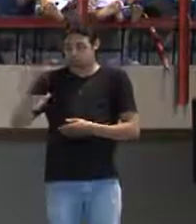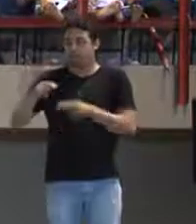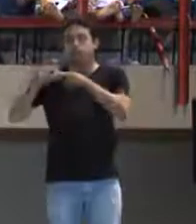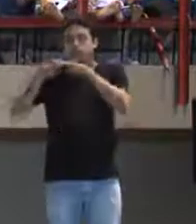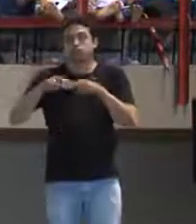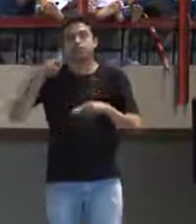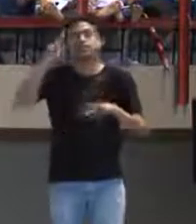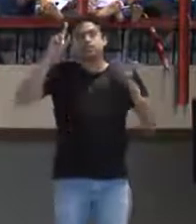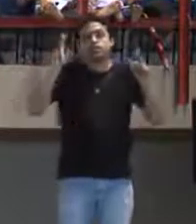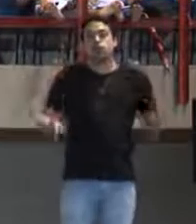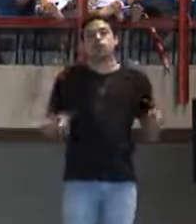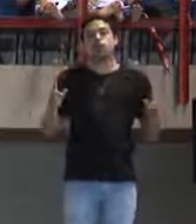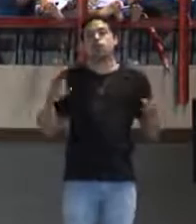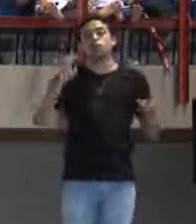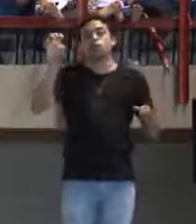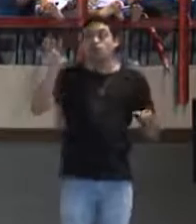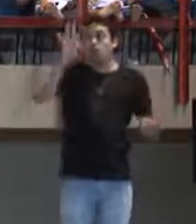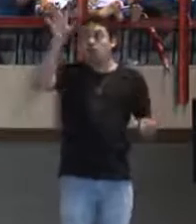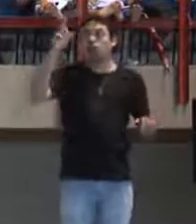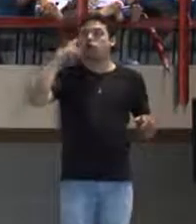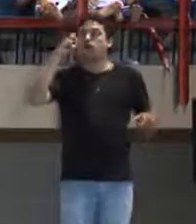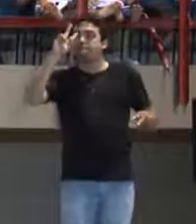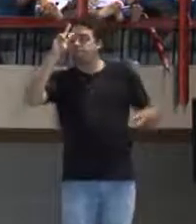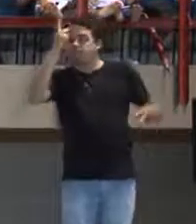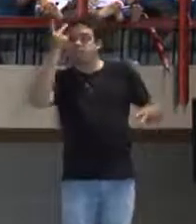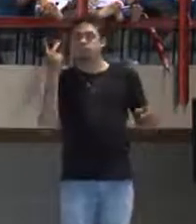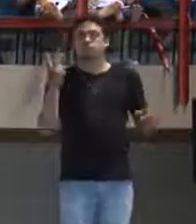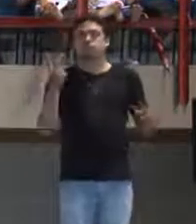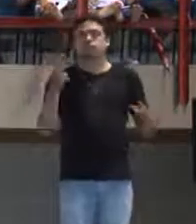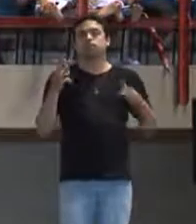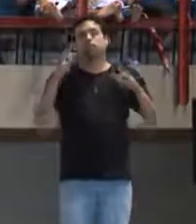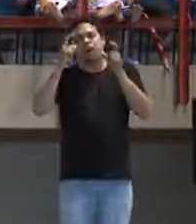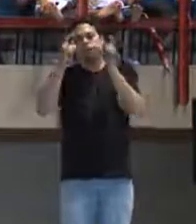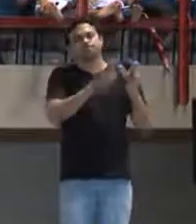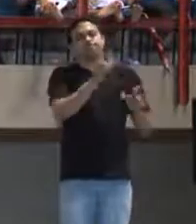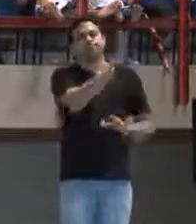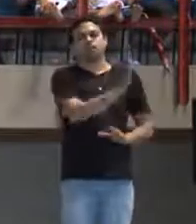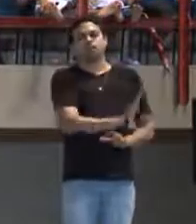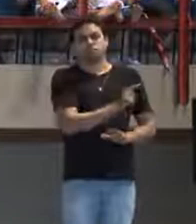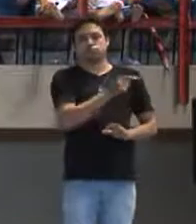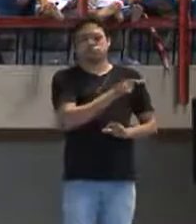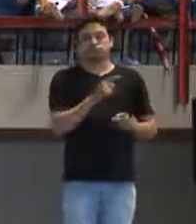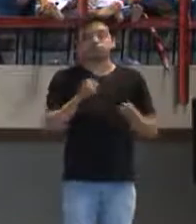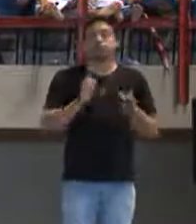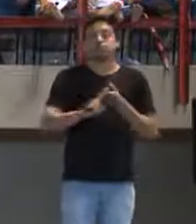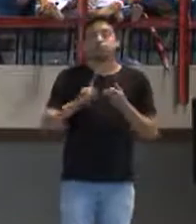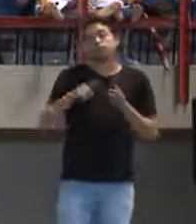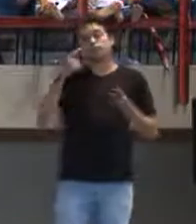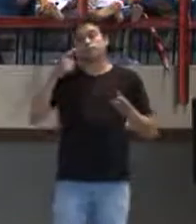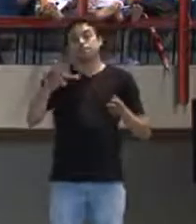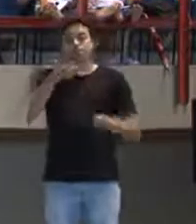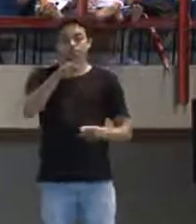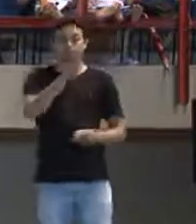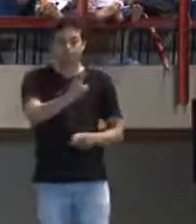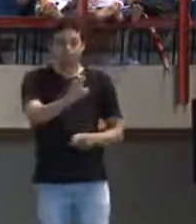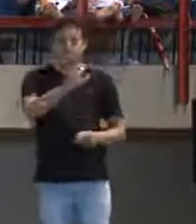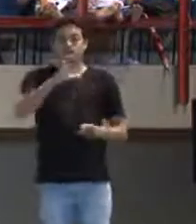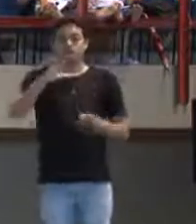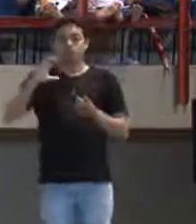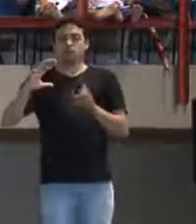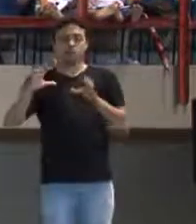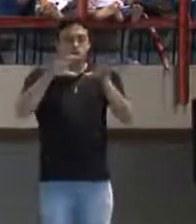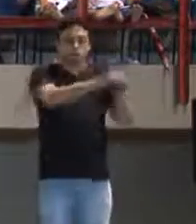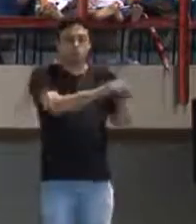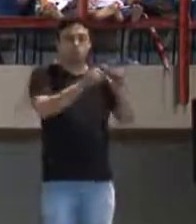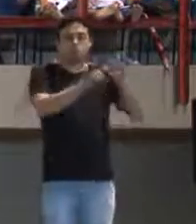se fez presente no Brasil. Então, vamos pensar um pouco em pré-colonização, certo? O que você tem? Olha